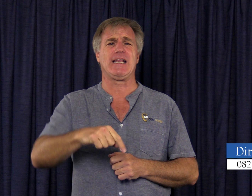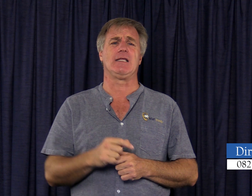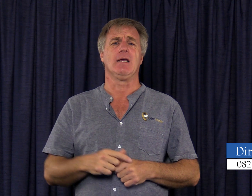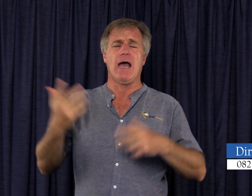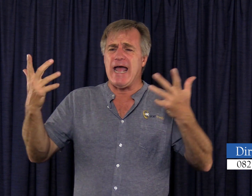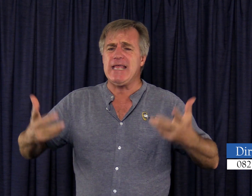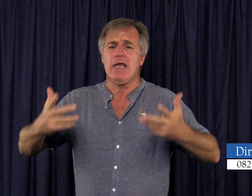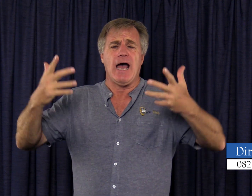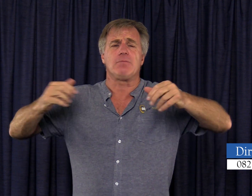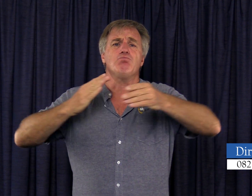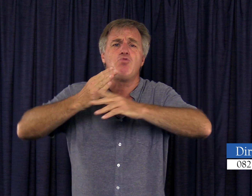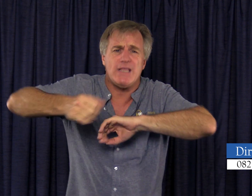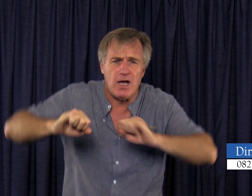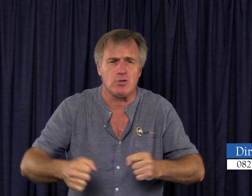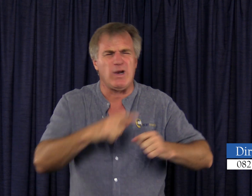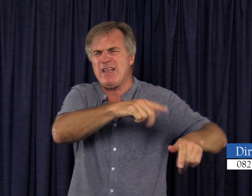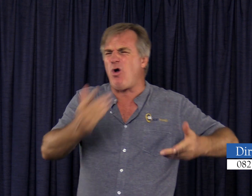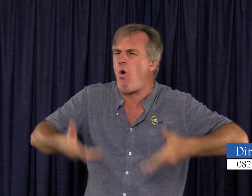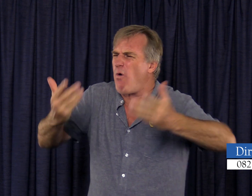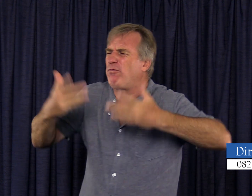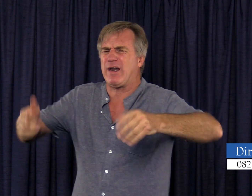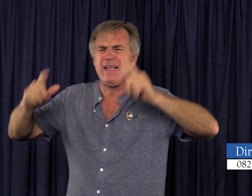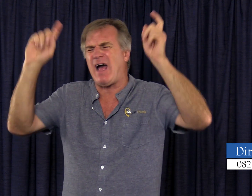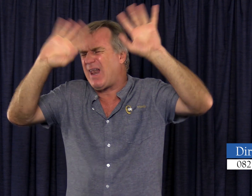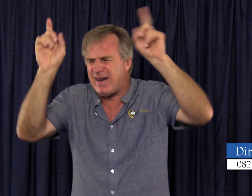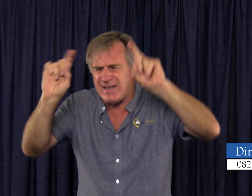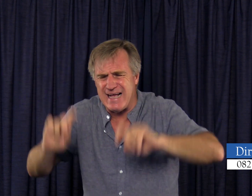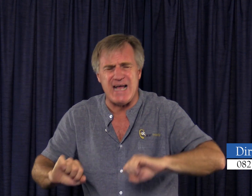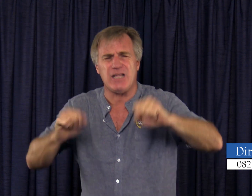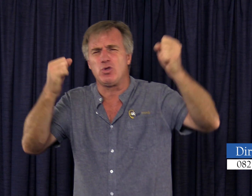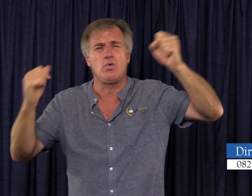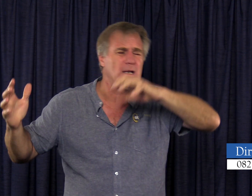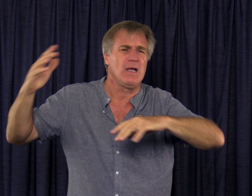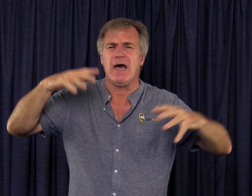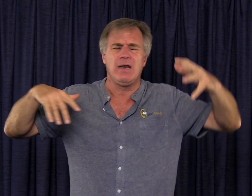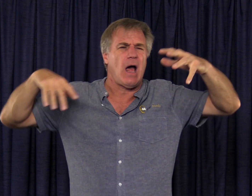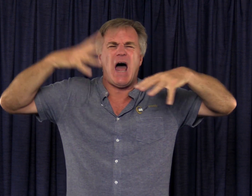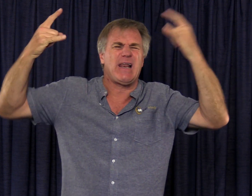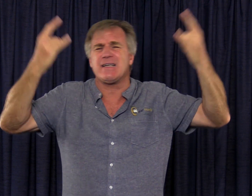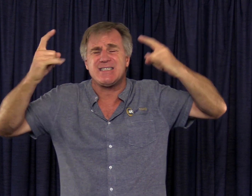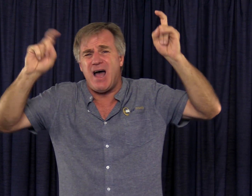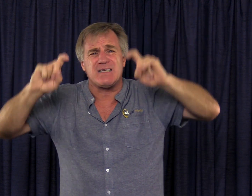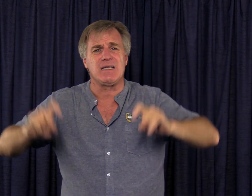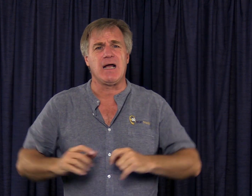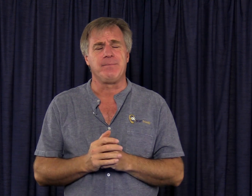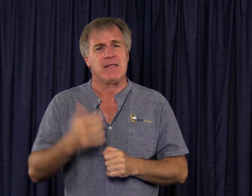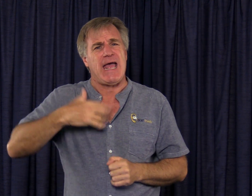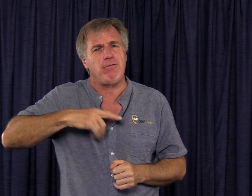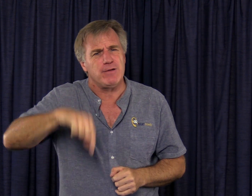hierdie, hy het moeite gedoen, hy het geoffer, hy het allerhande dinge gedoen, en allerhande snaakse dinge, en ek wil vandag